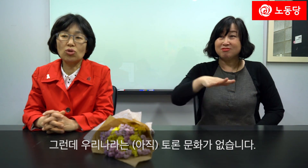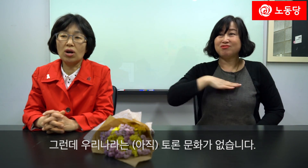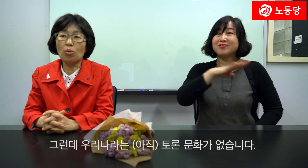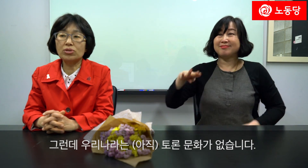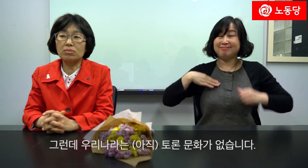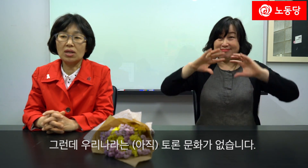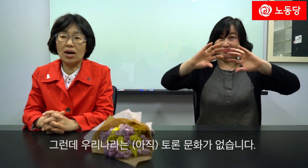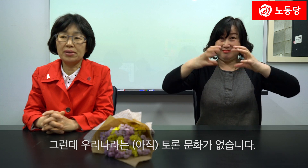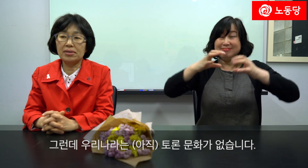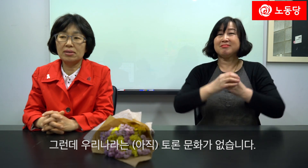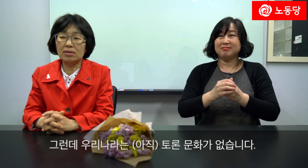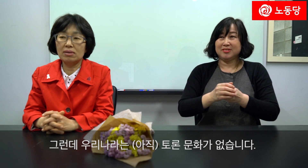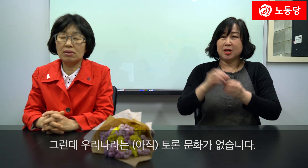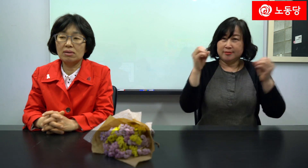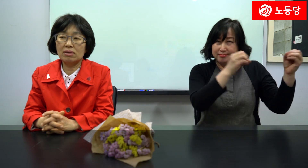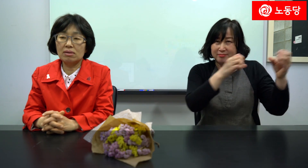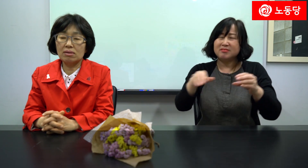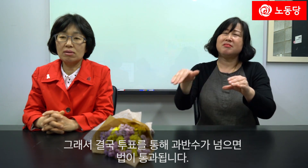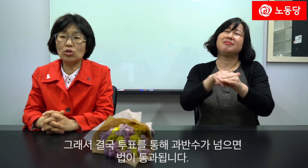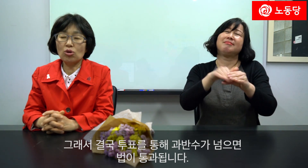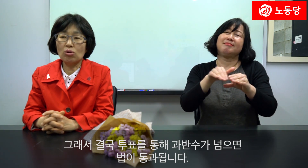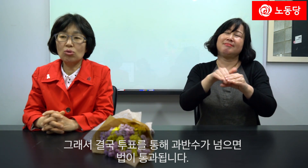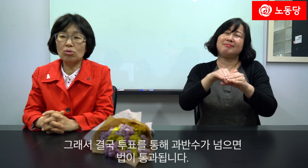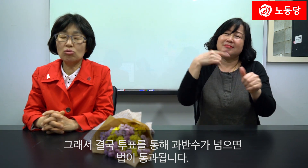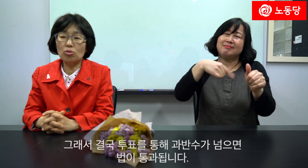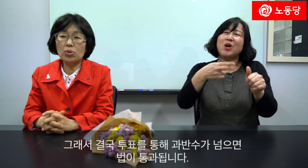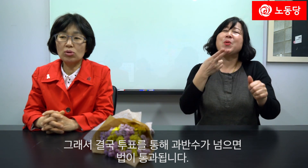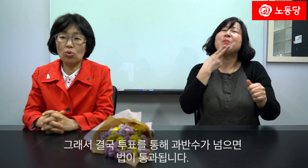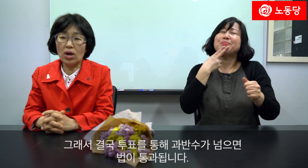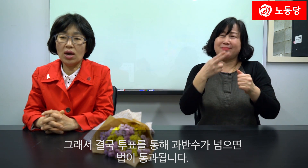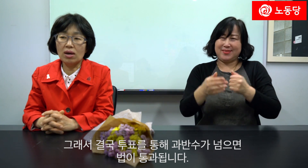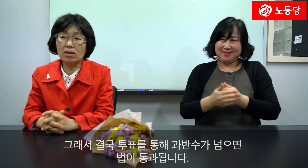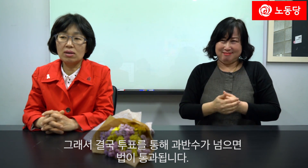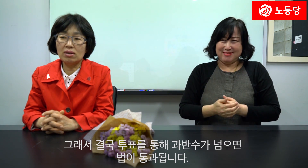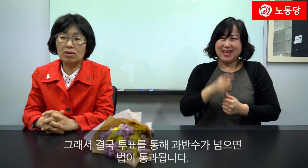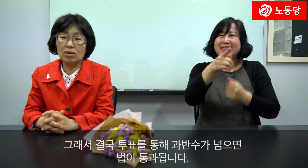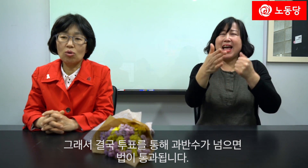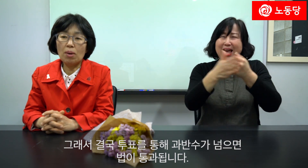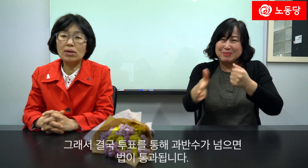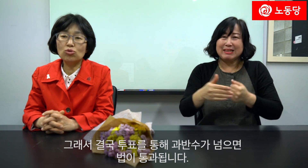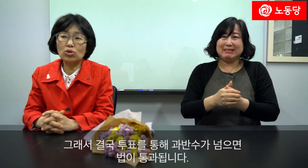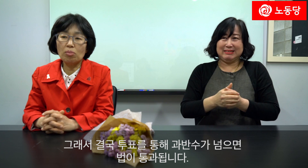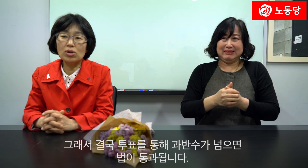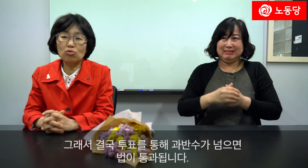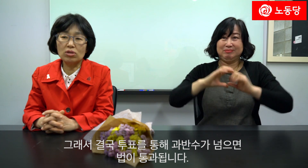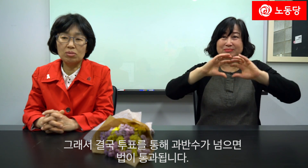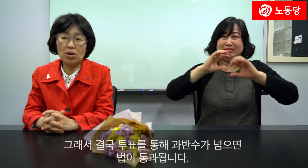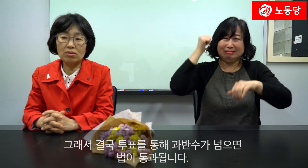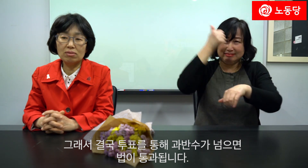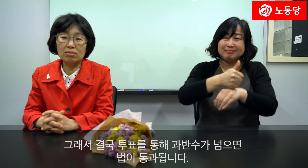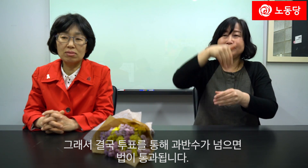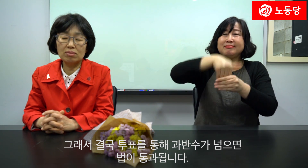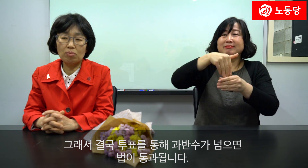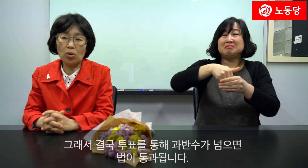토론 문화가 없습니다. 그래서 결국 투표를 통해 과반수를 넘길 수